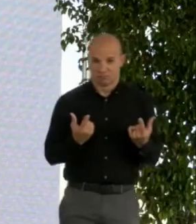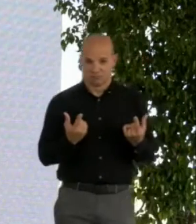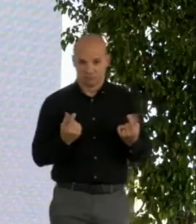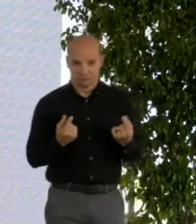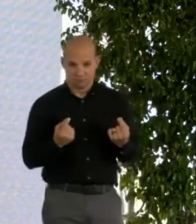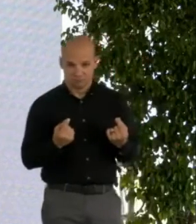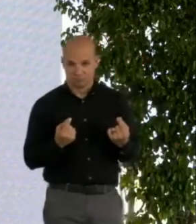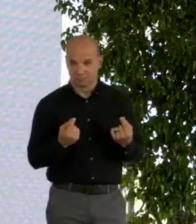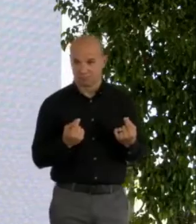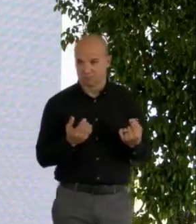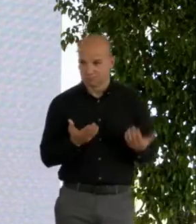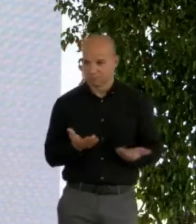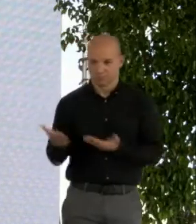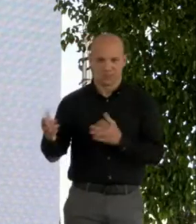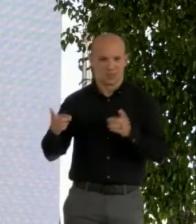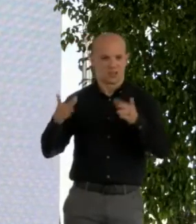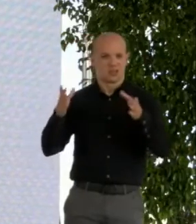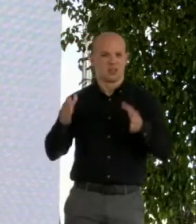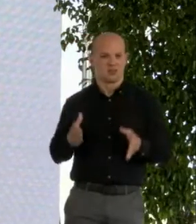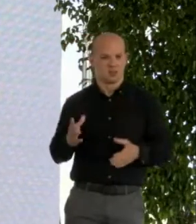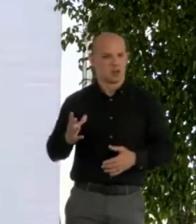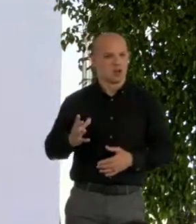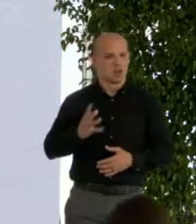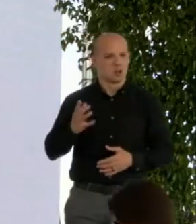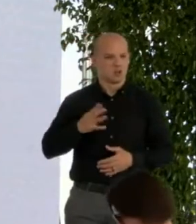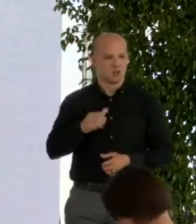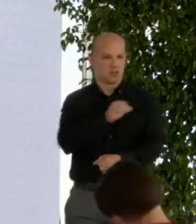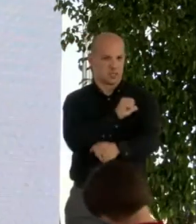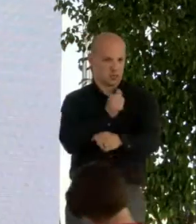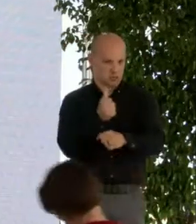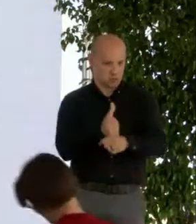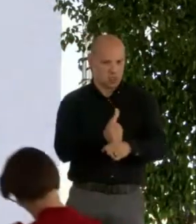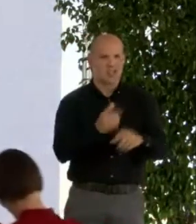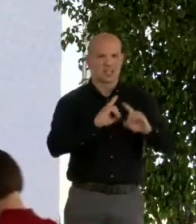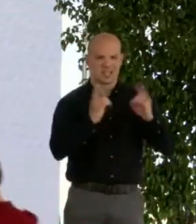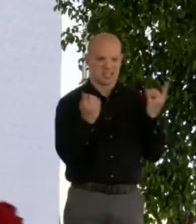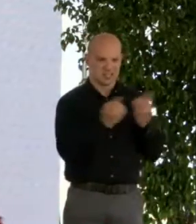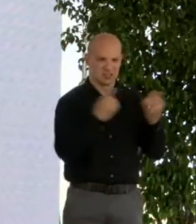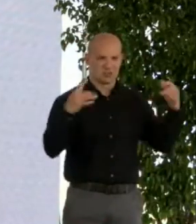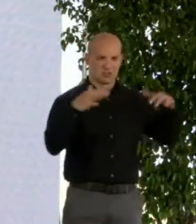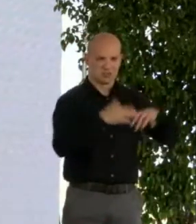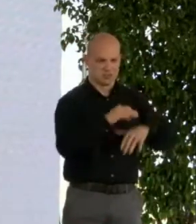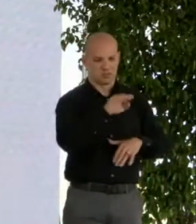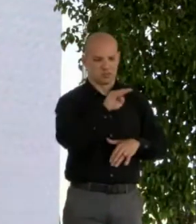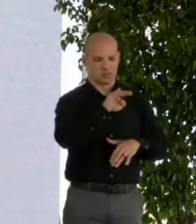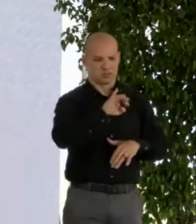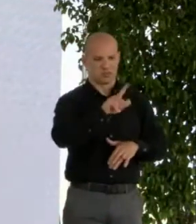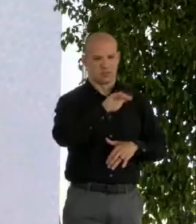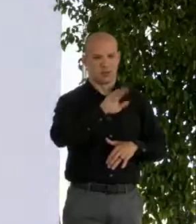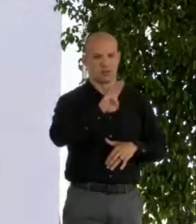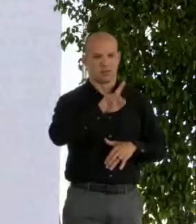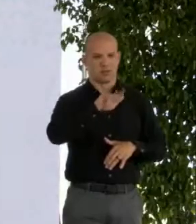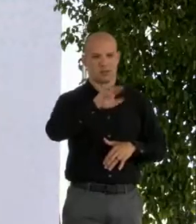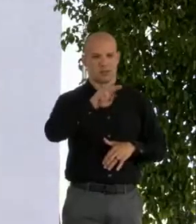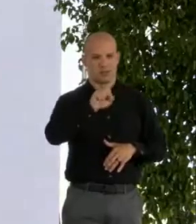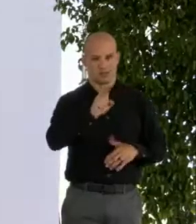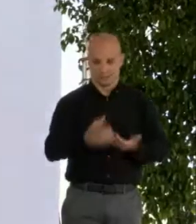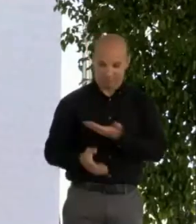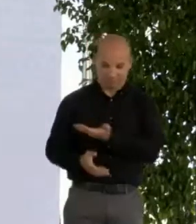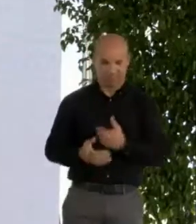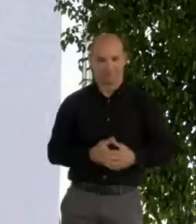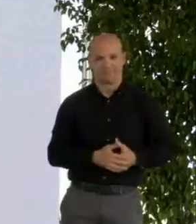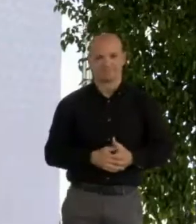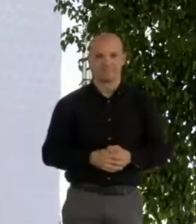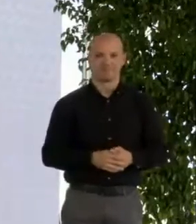el podio a la directora ejecutiva de la Autoridad para el Distrito de Convenciones, Mariela Ballines. Adelante, Mariela.